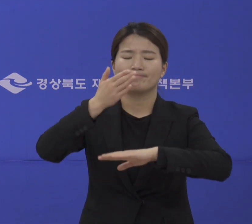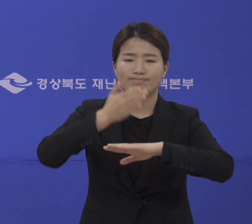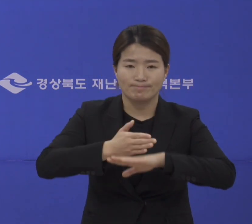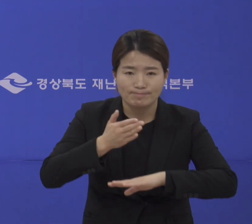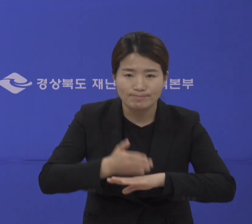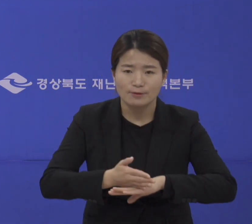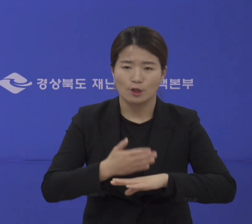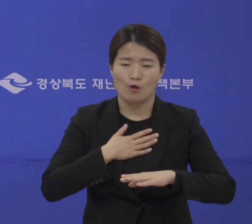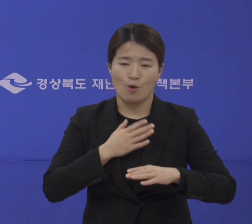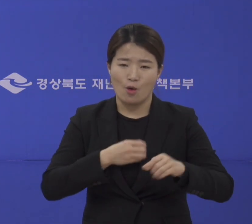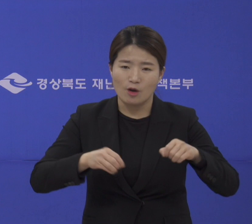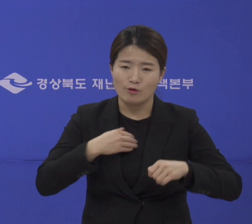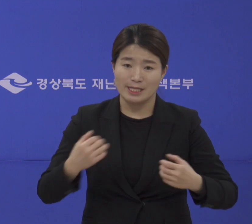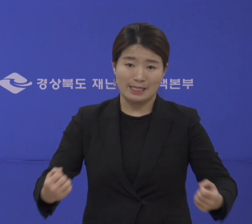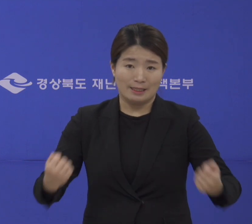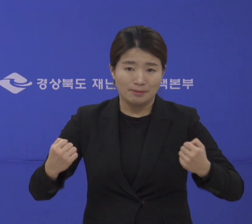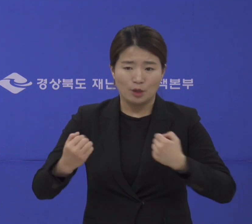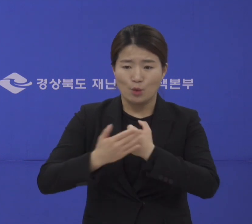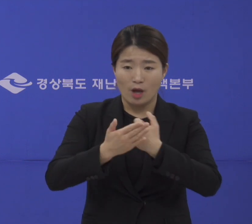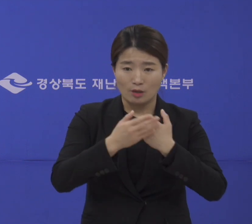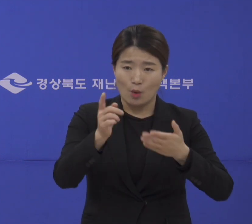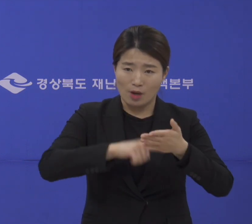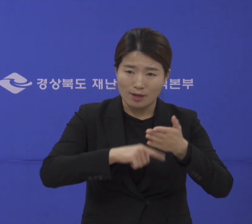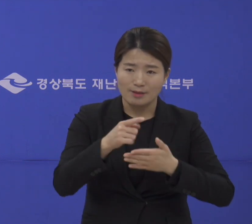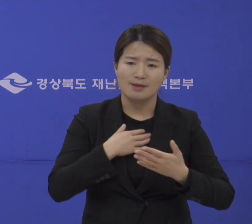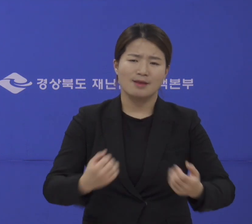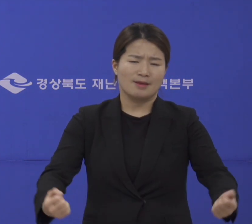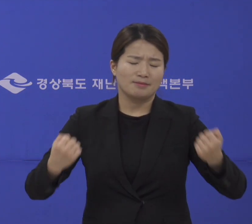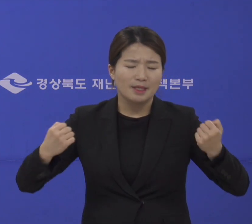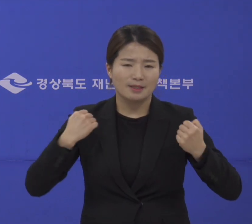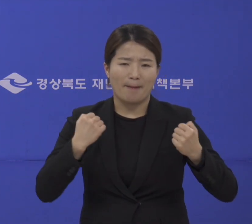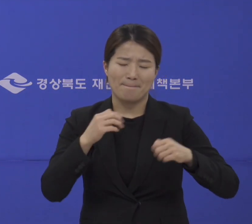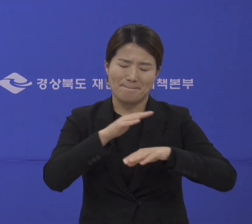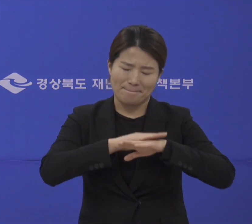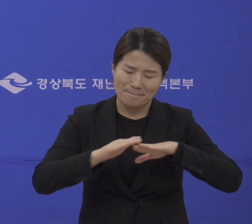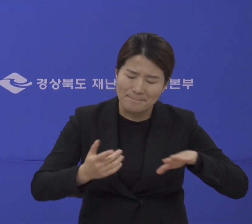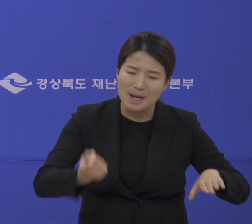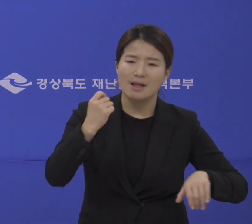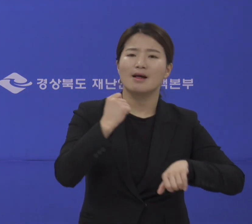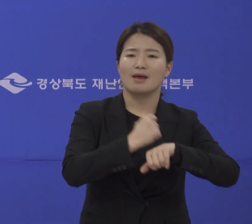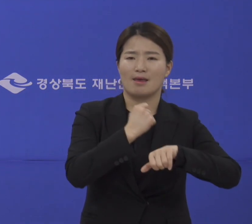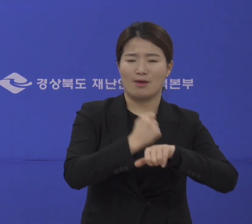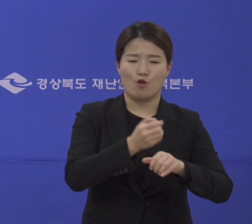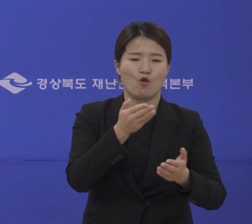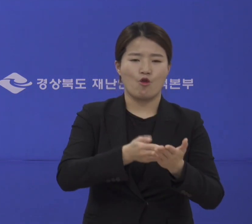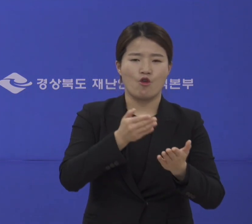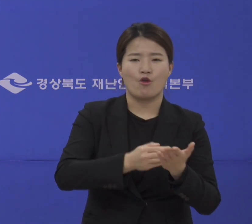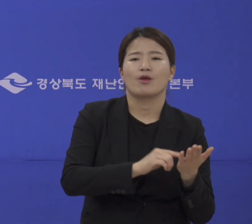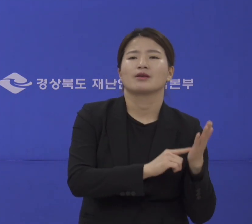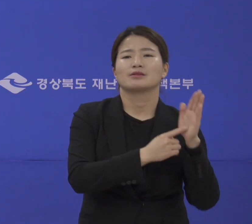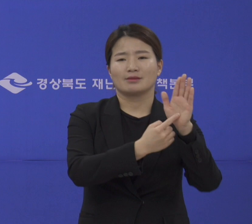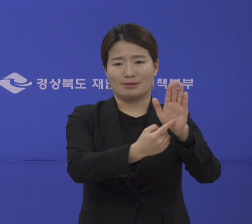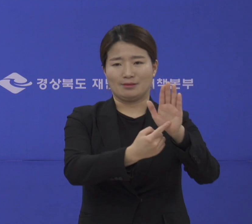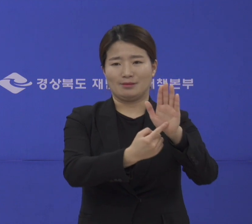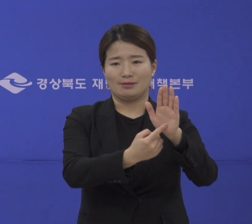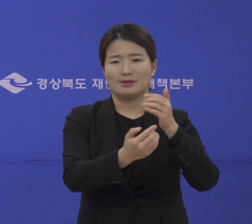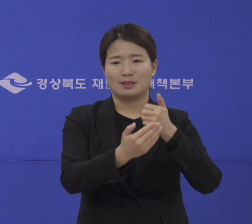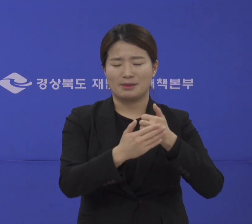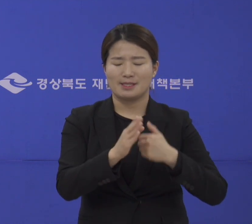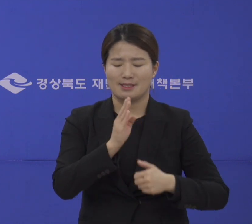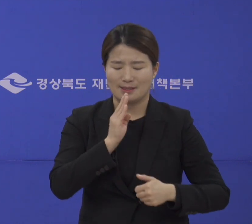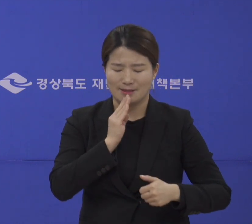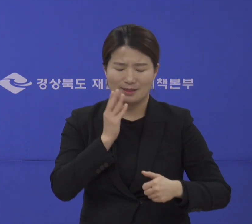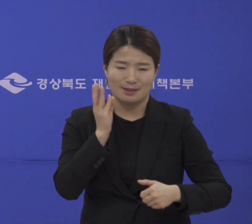또 우리가 힘내서 빨리 극복하겠다 이런 요지를 해서 언론 광고도 내고 했으니까 정말